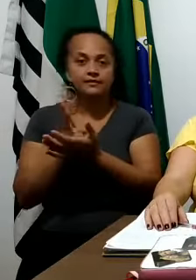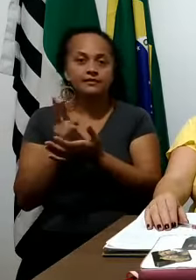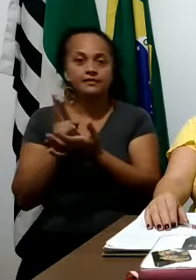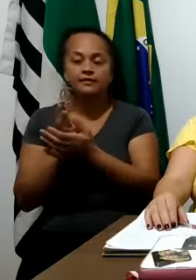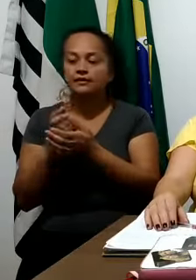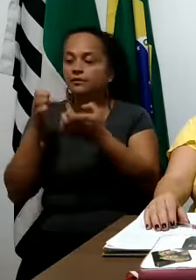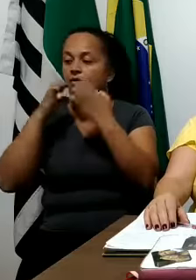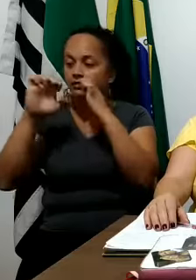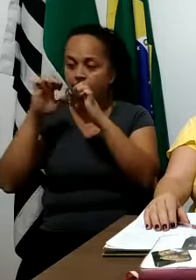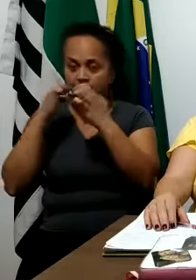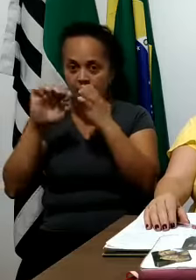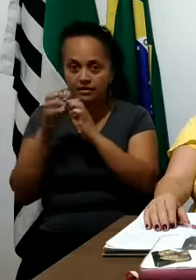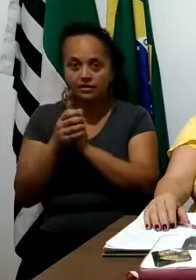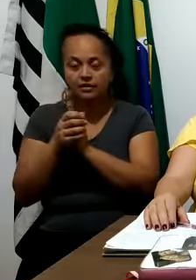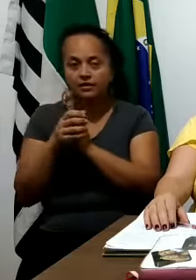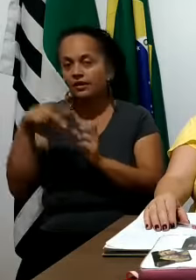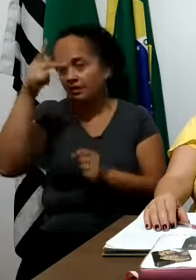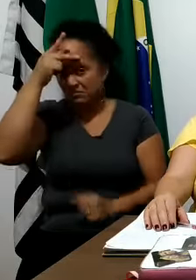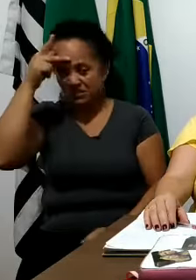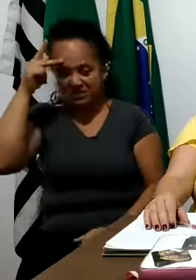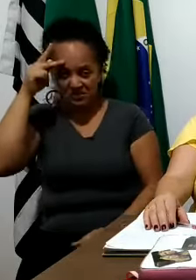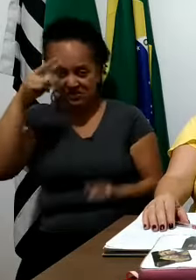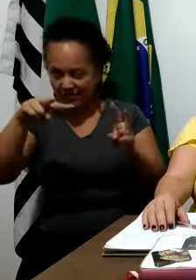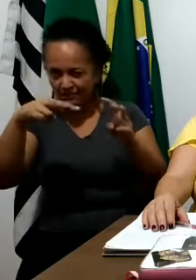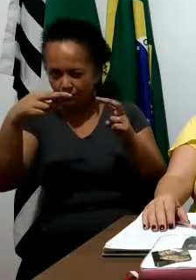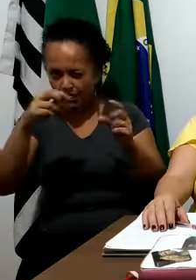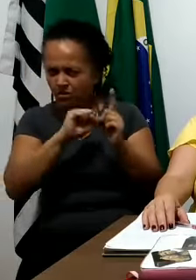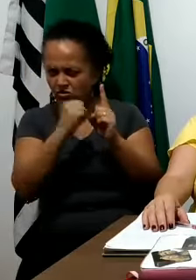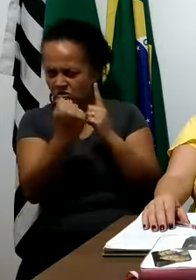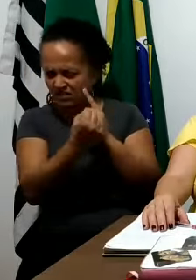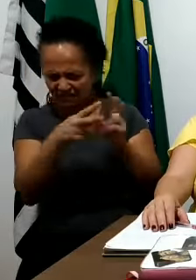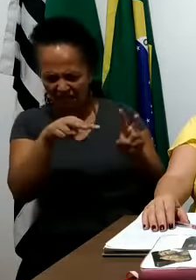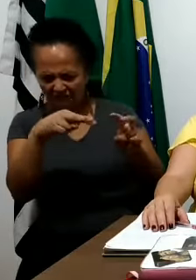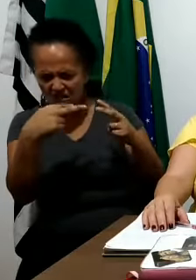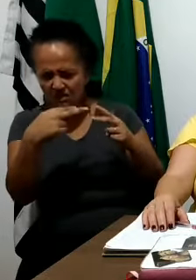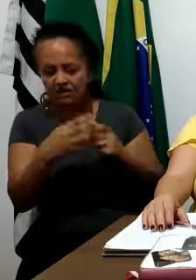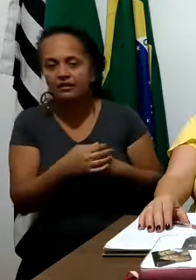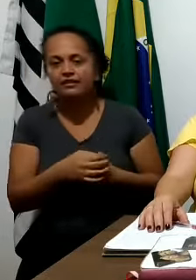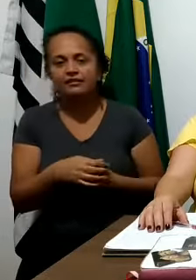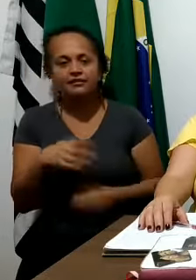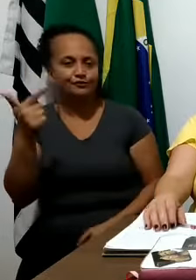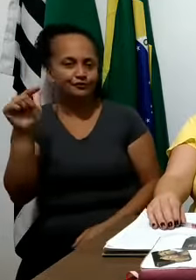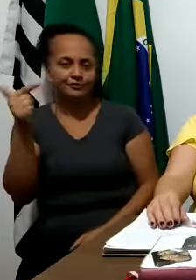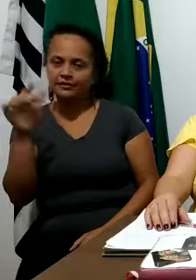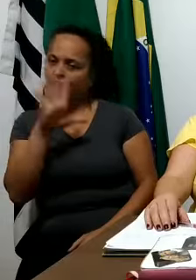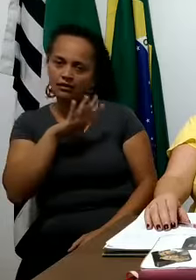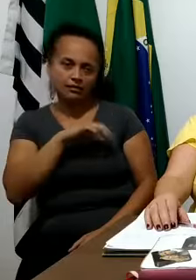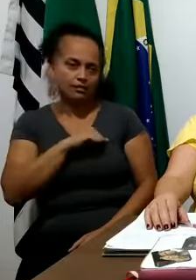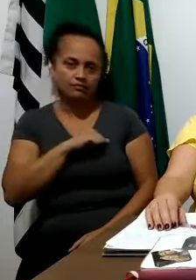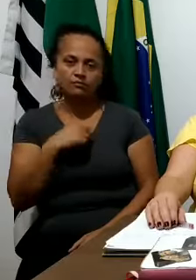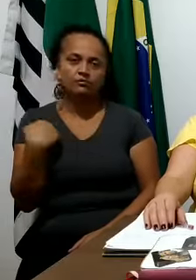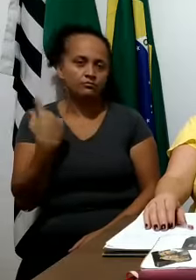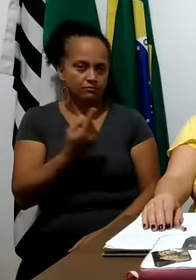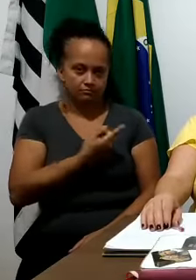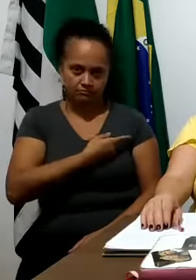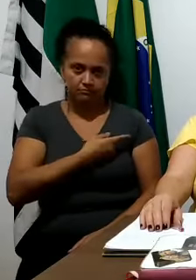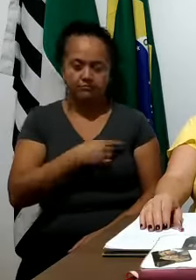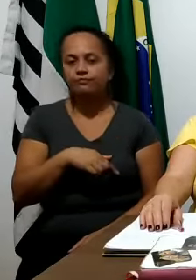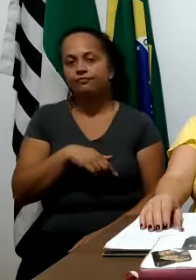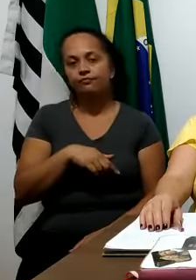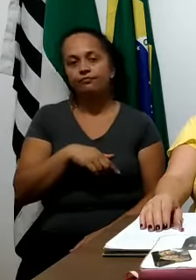sociedade aí fora, ela não vai ter nenhum pingo de compaixão pela gente, né? Eles não, se os filhos saem